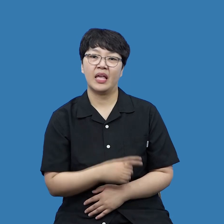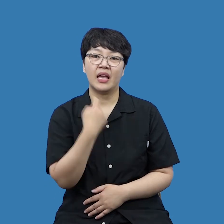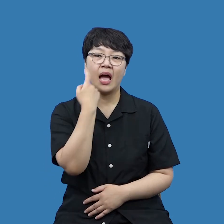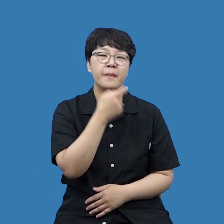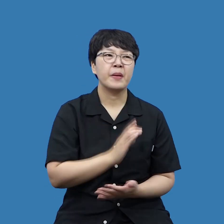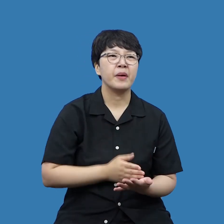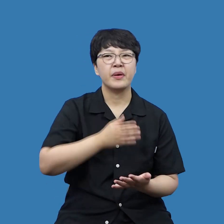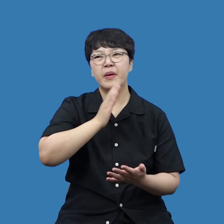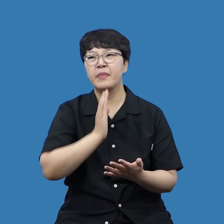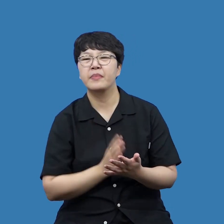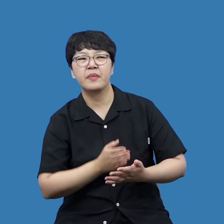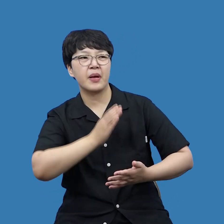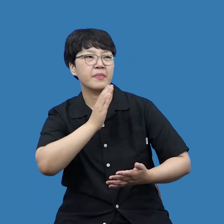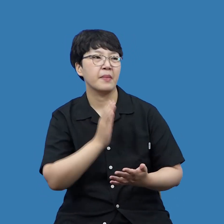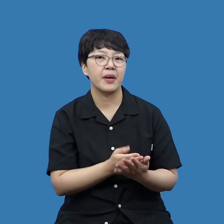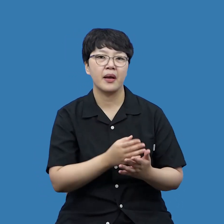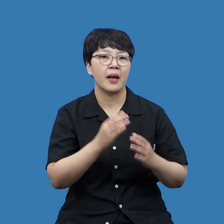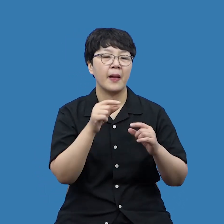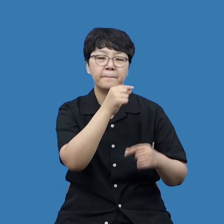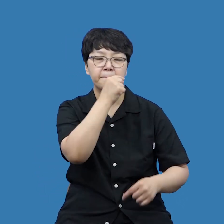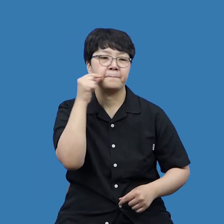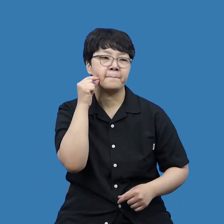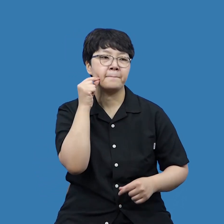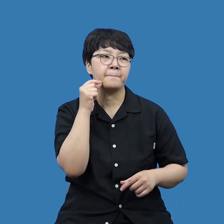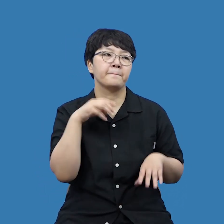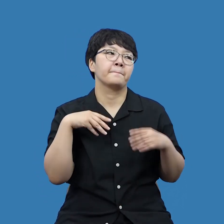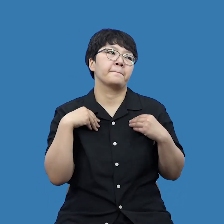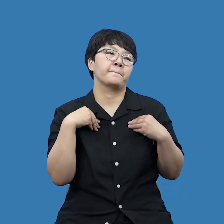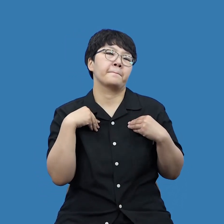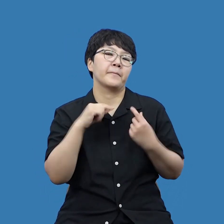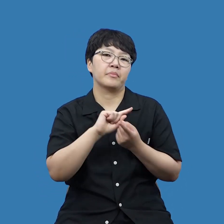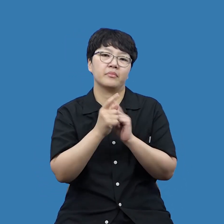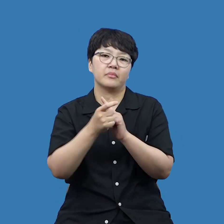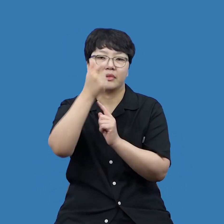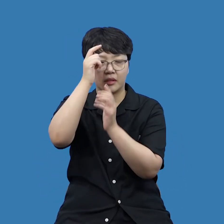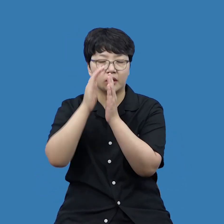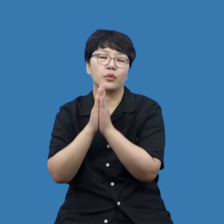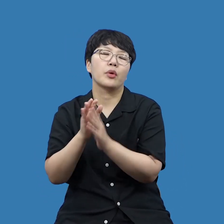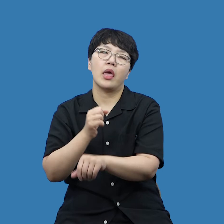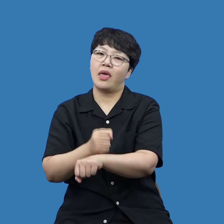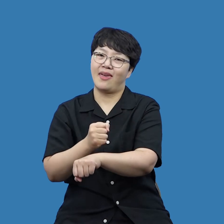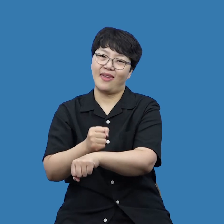말을 많이 하지 말고 뭘 많이 하냐면 기도를 많이 해야 돼. 이 말을 좀